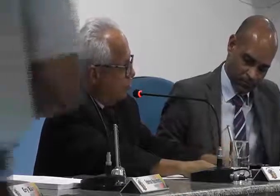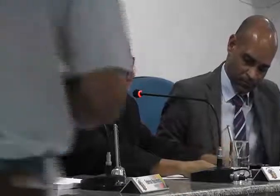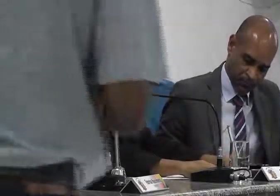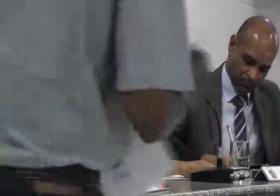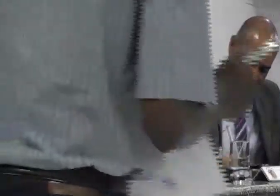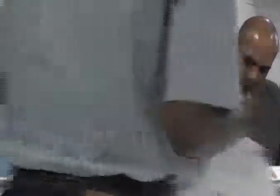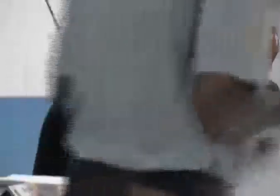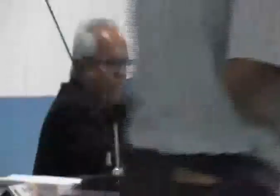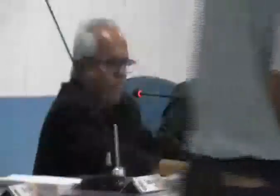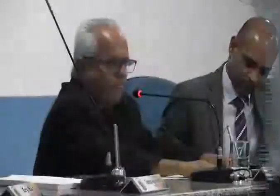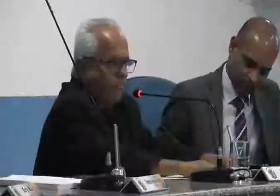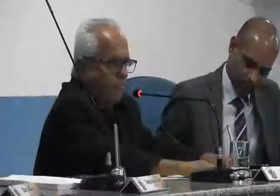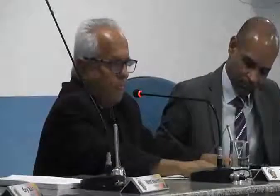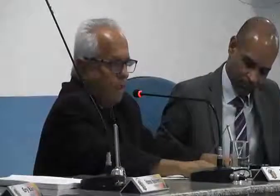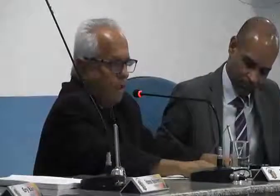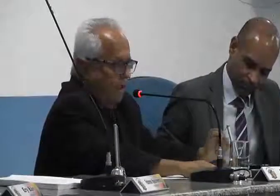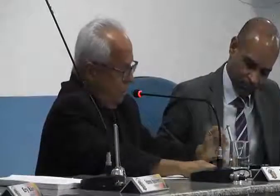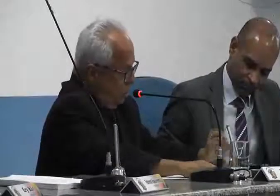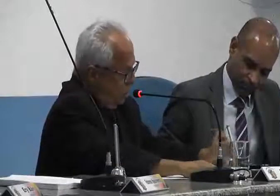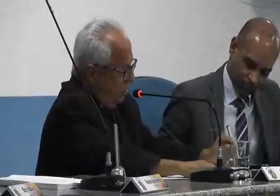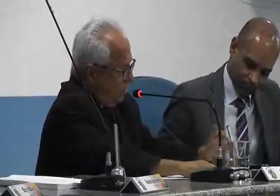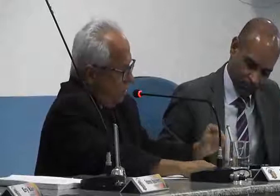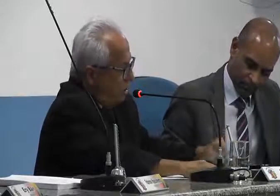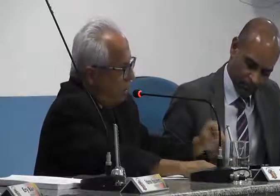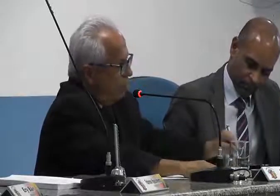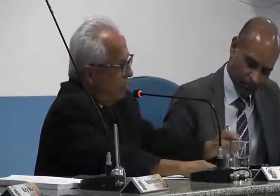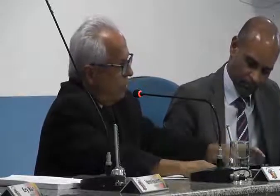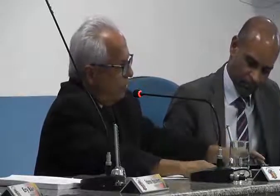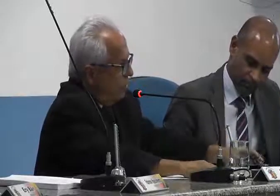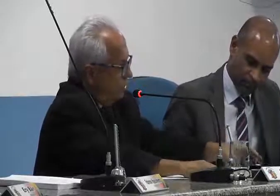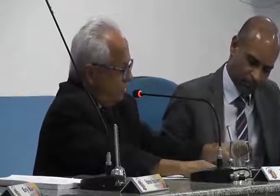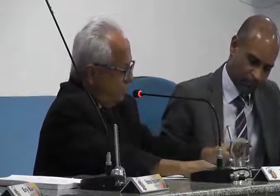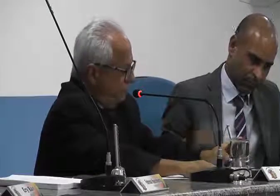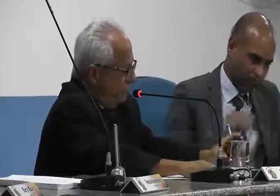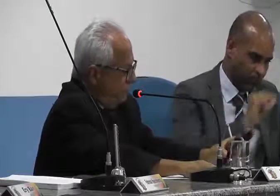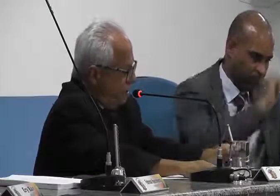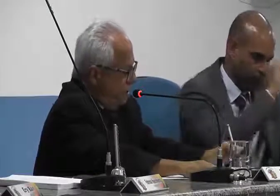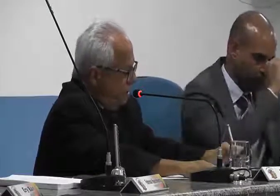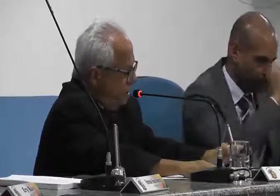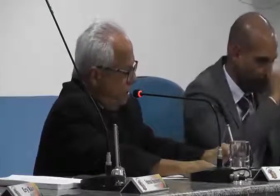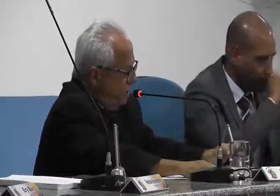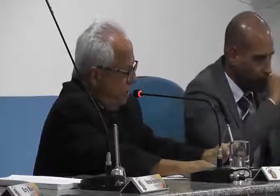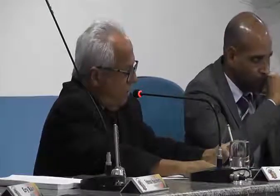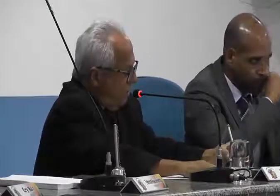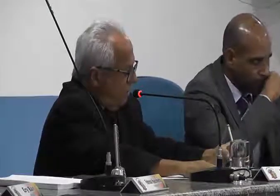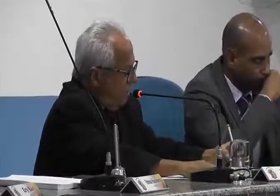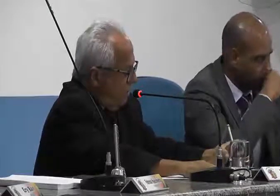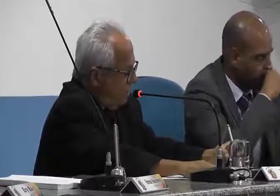do município. E nós, enquanto vereadores,